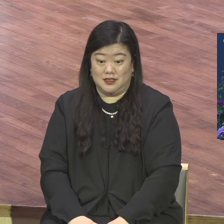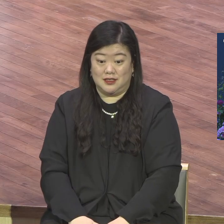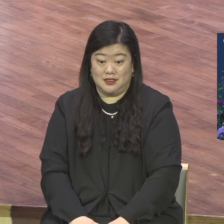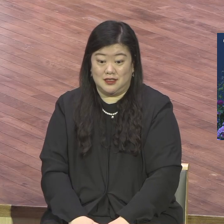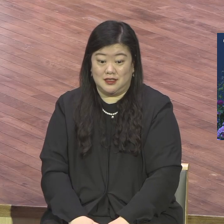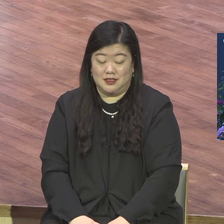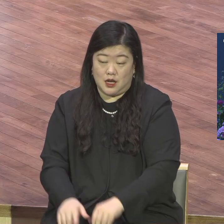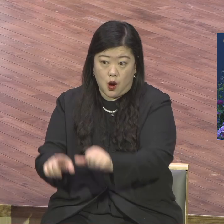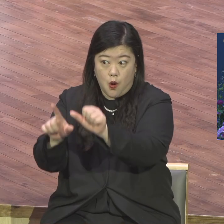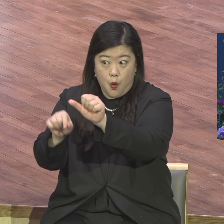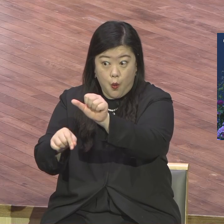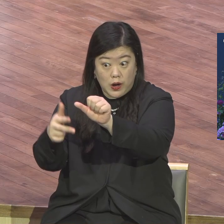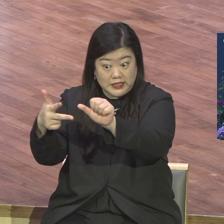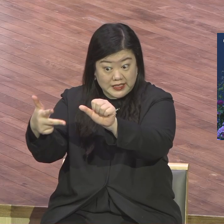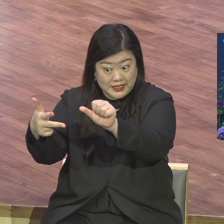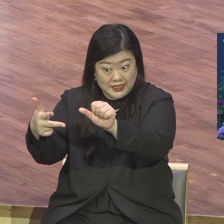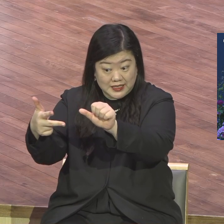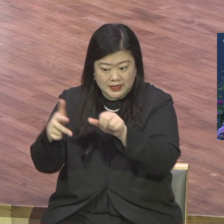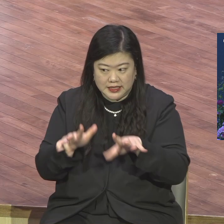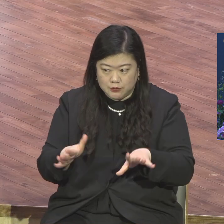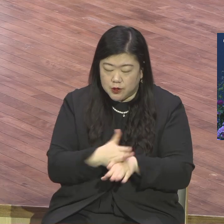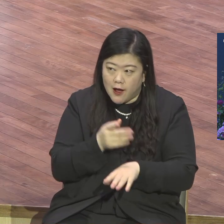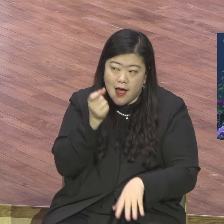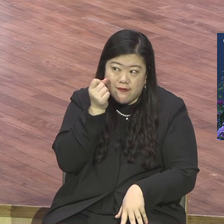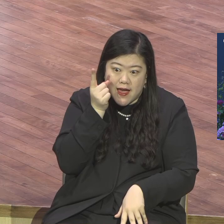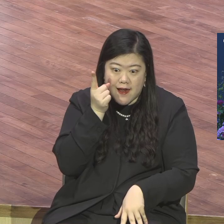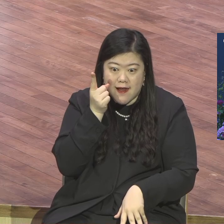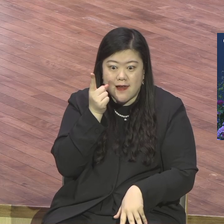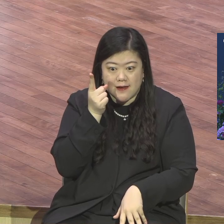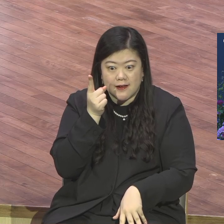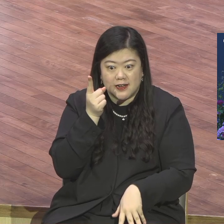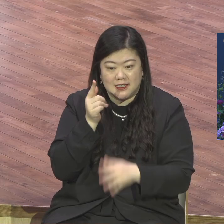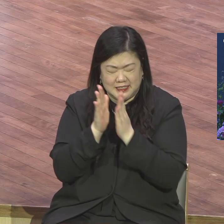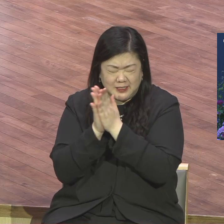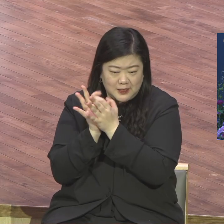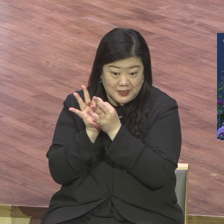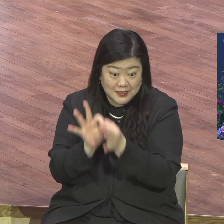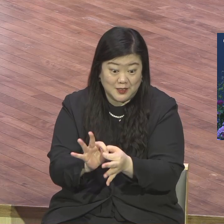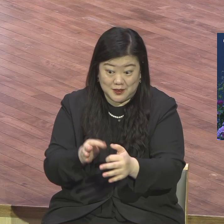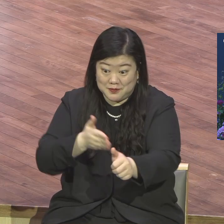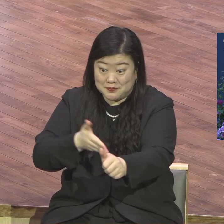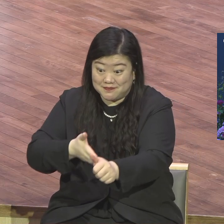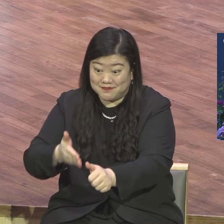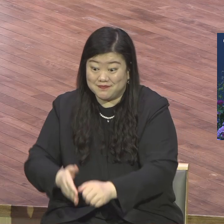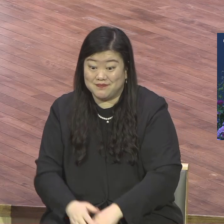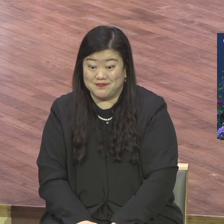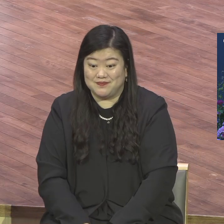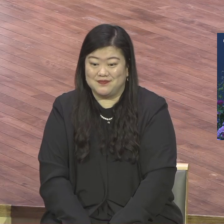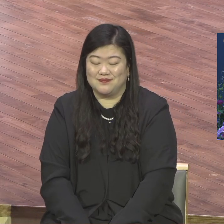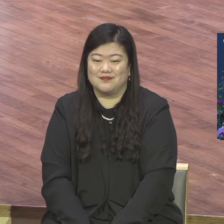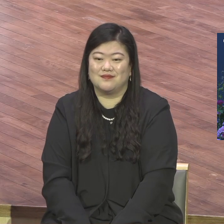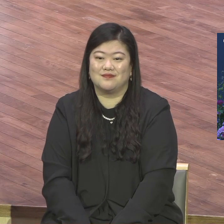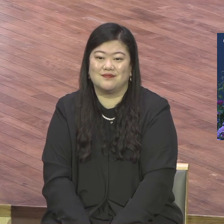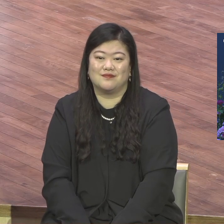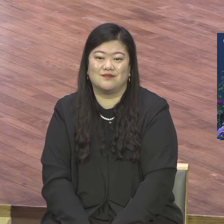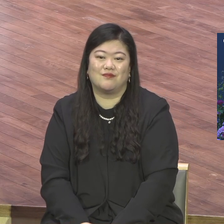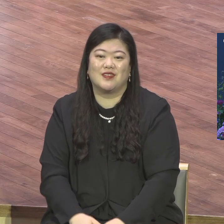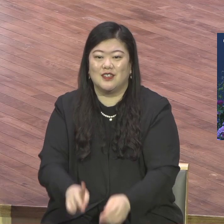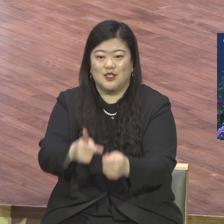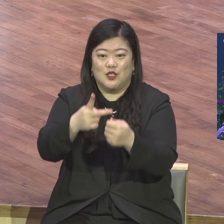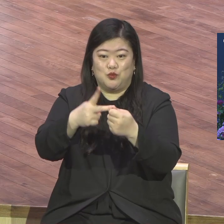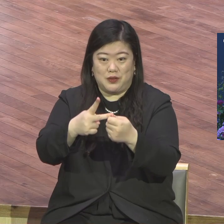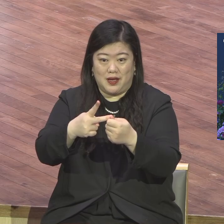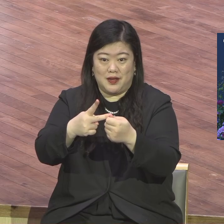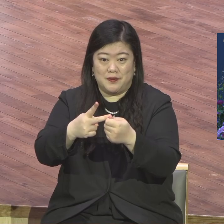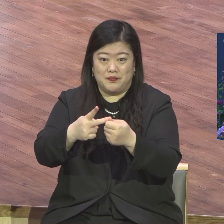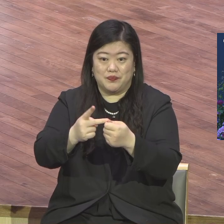기도하시면 가능할 줄로 믿습니다. 다 모두 다 성령 충만한 시간표 되기를 제물로 축복합니다. 두 번째로